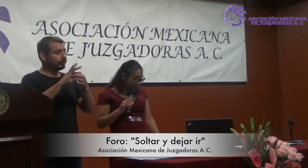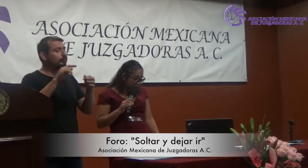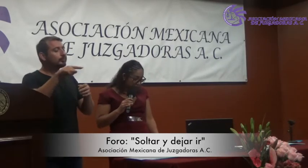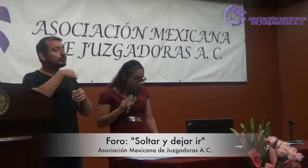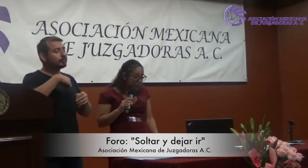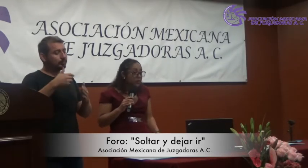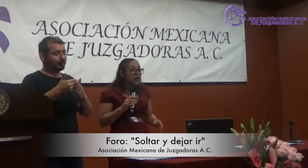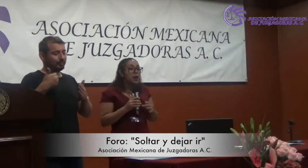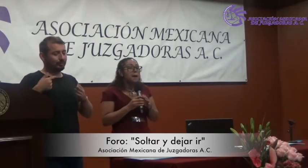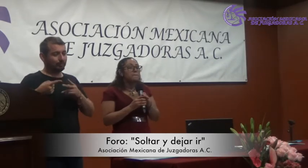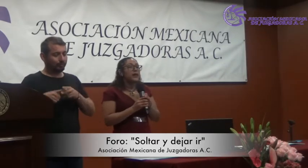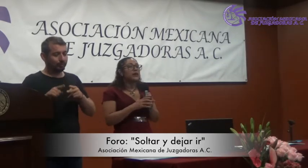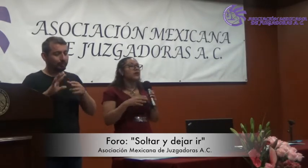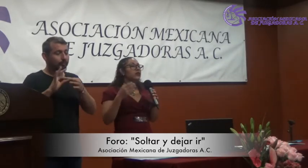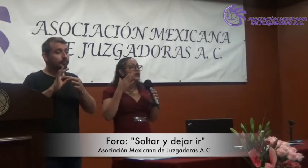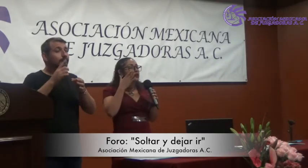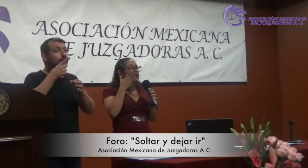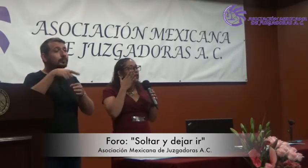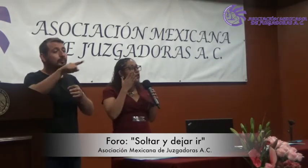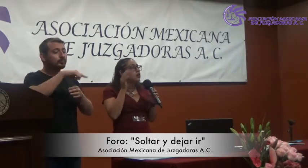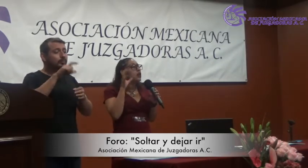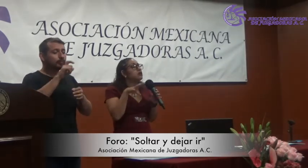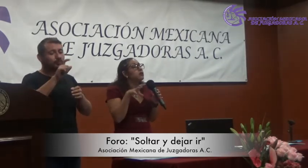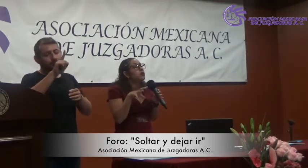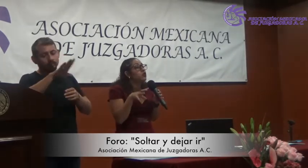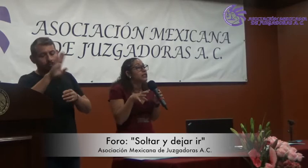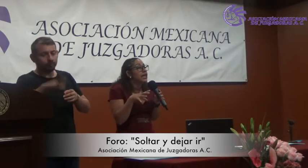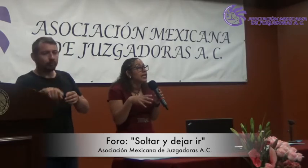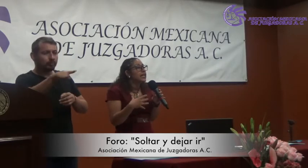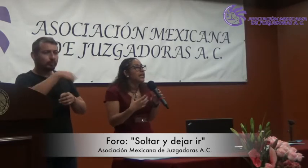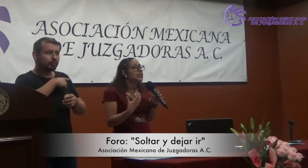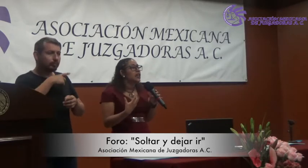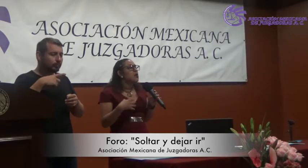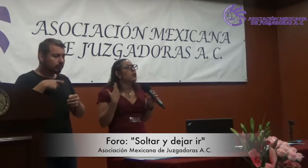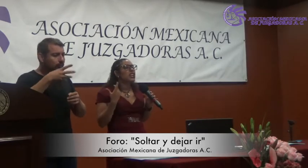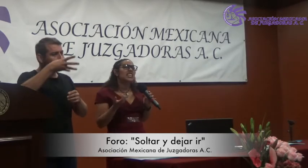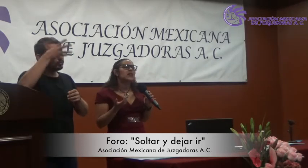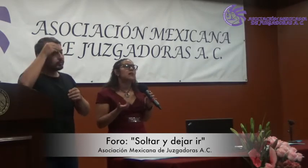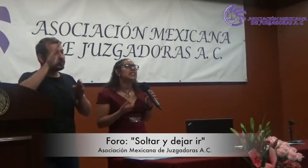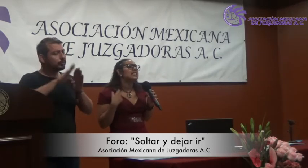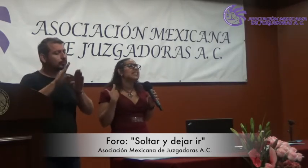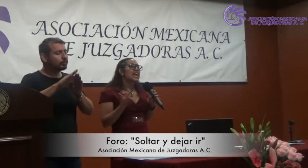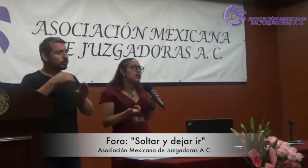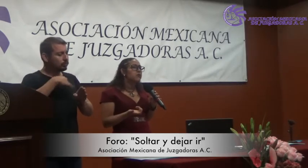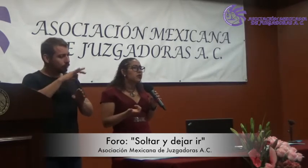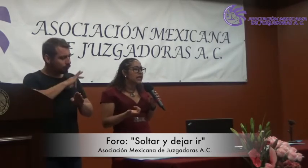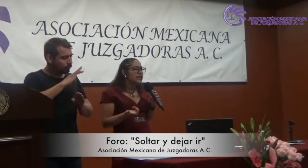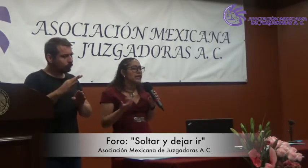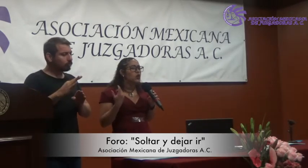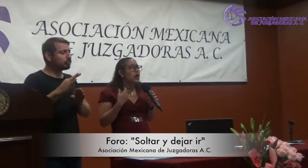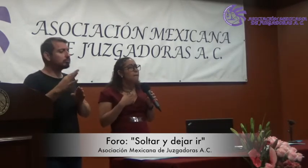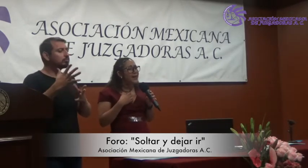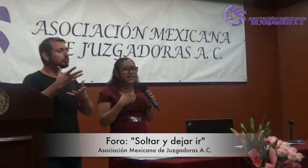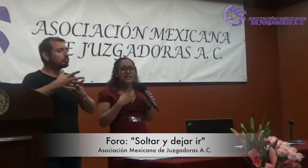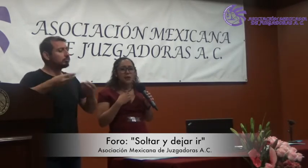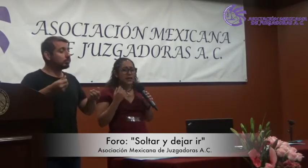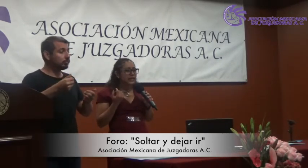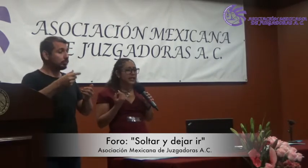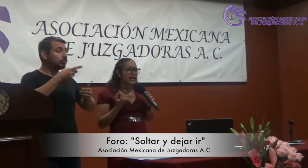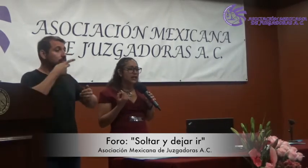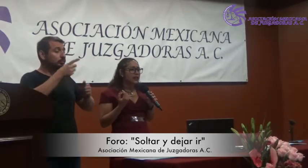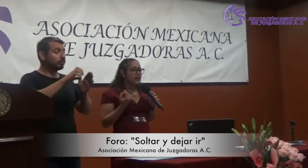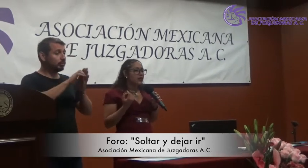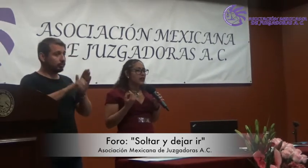o menos al principio, pero lo único que vamos a profundizar aquí es por qué de repente es tan importante una